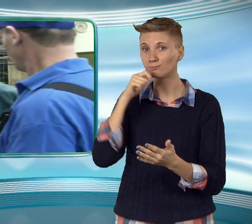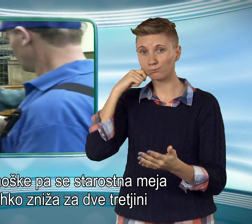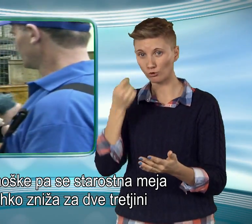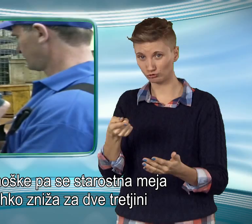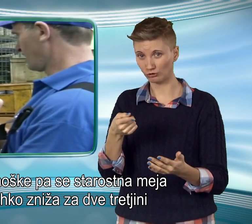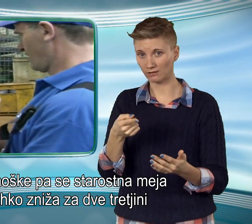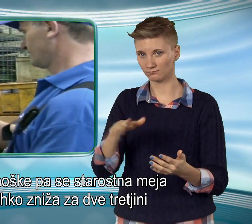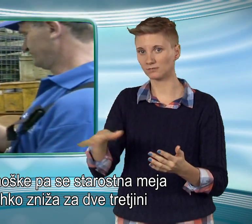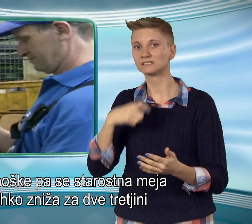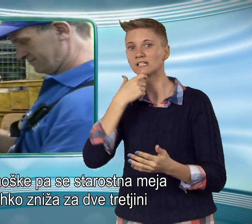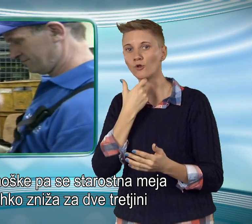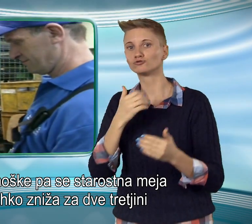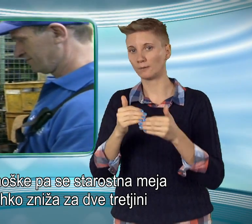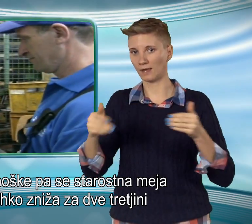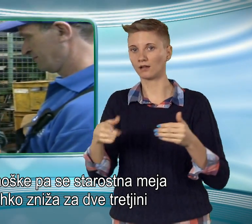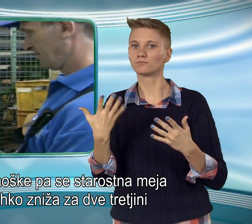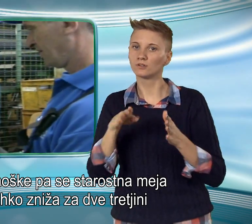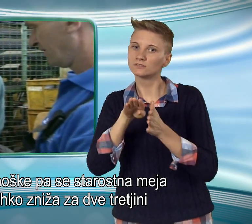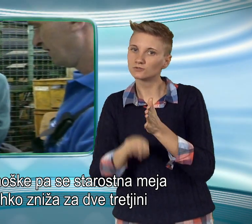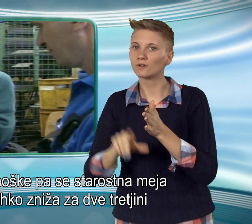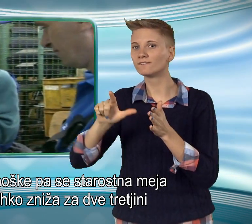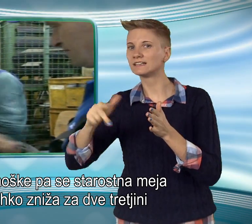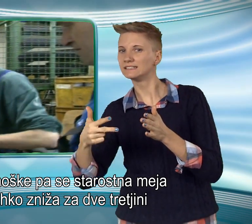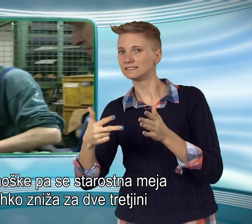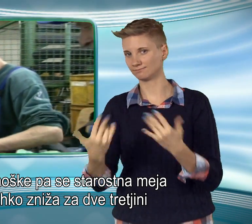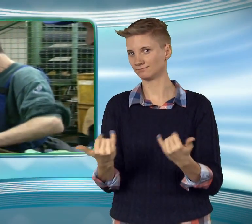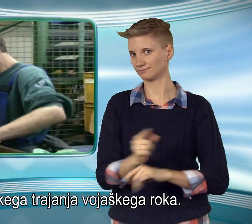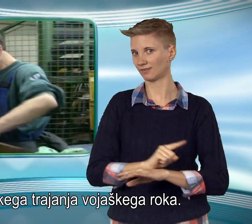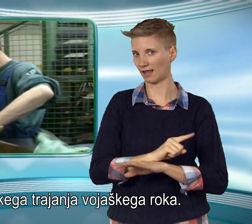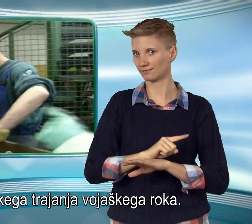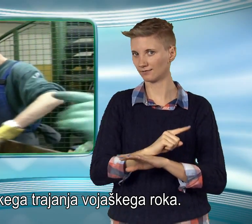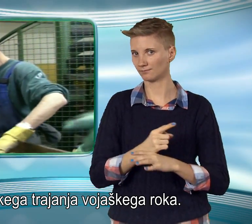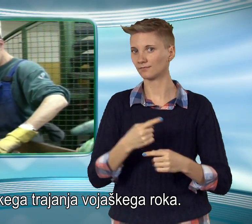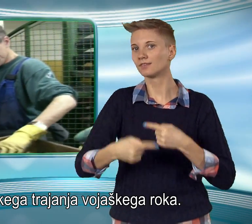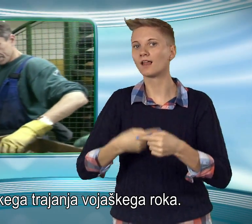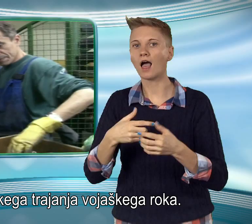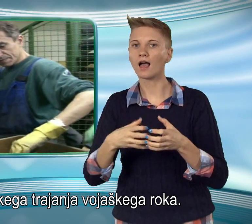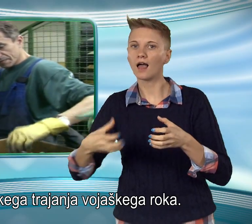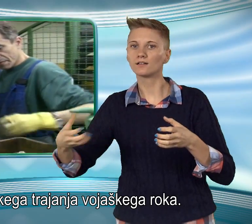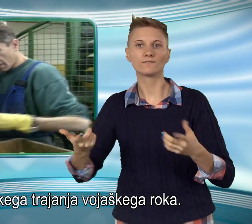moške pa se starostna meja lahko zniža za 2/3 dejanskega trajanja vojaškega roka.